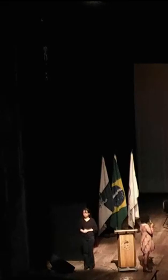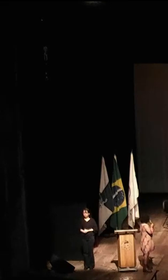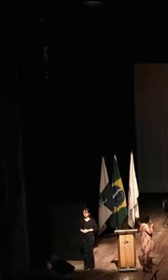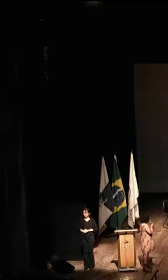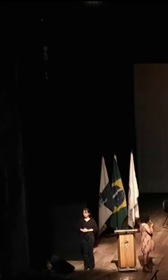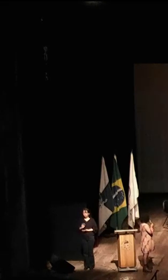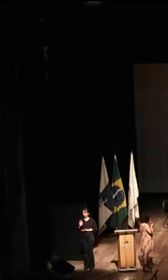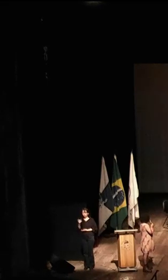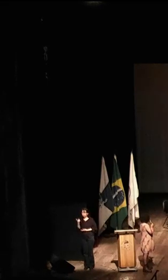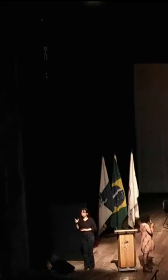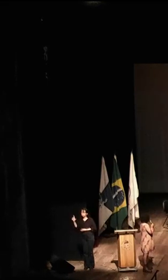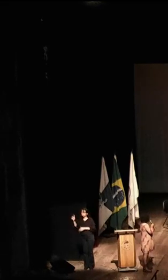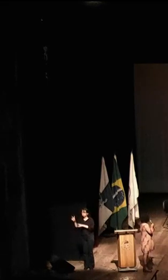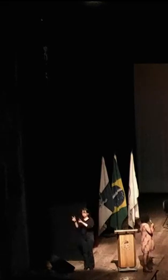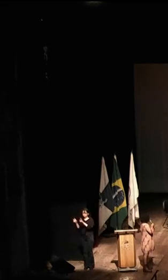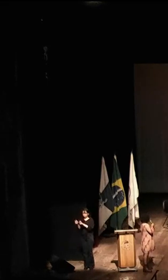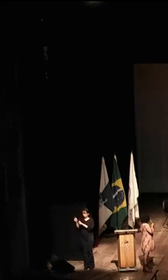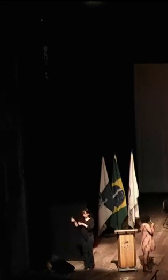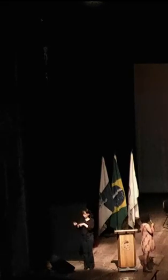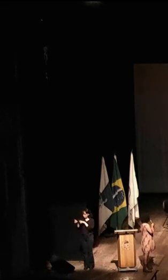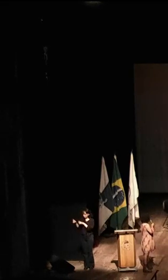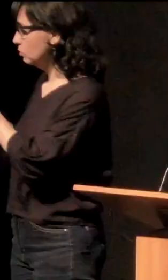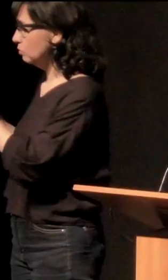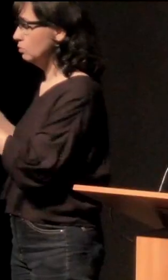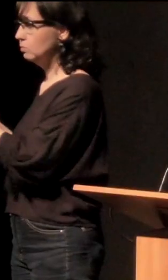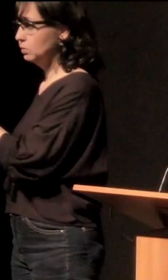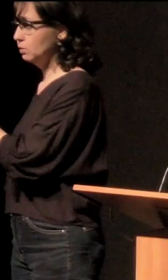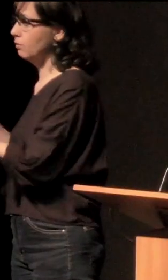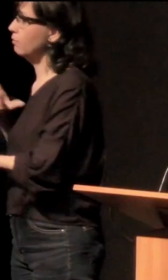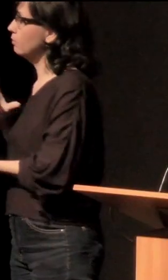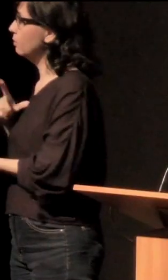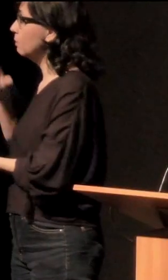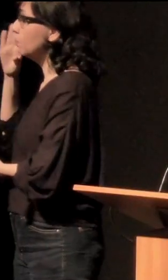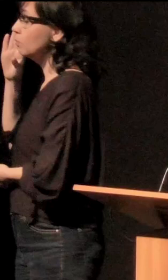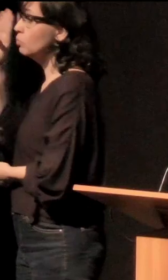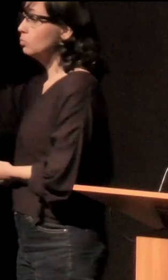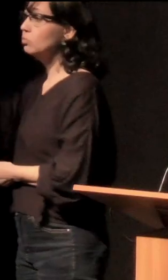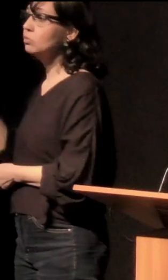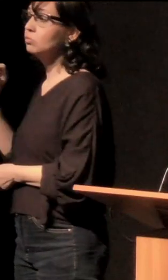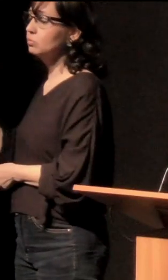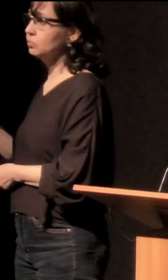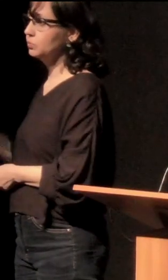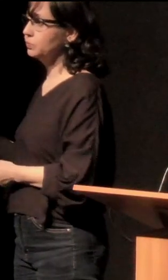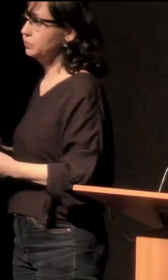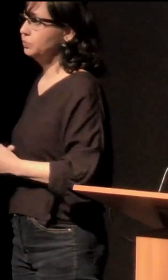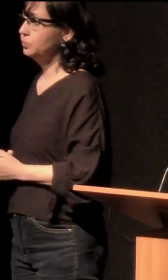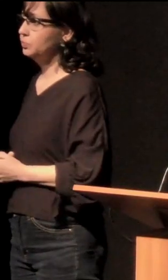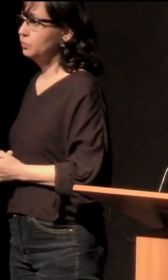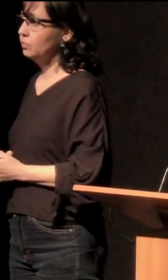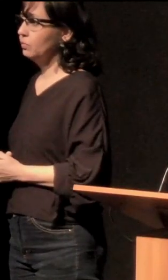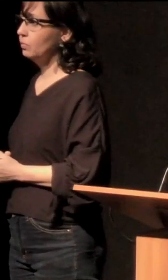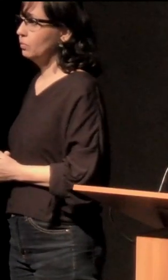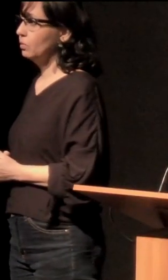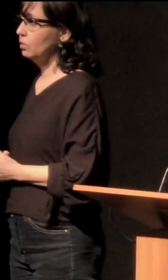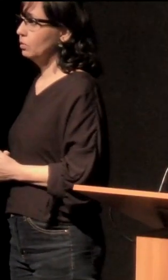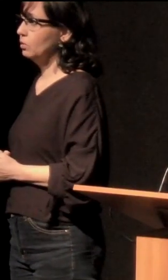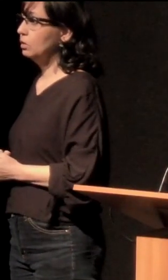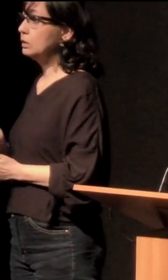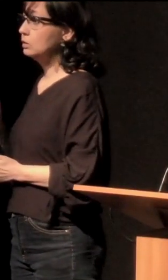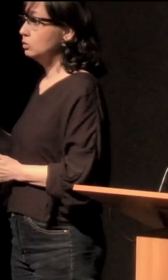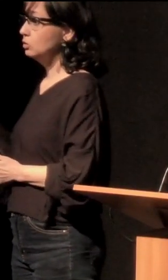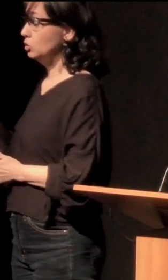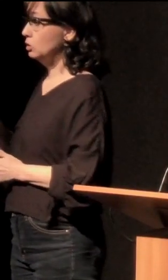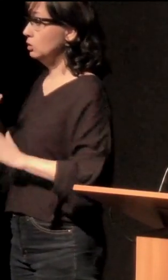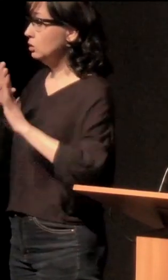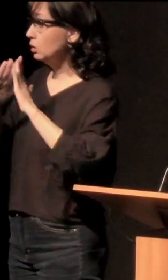Agricultura Familiar também né É tem a prioridade nessa reserva dos 30% da